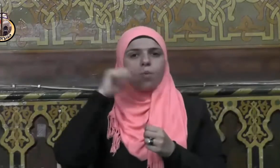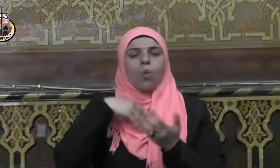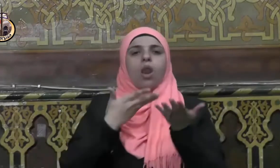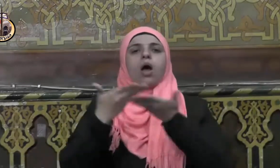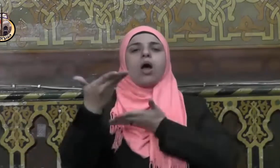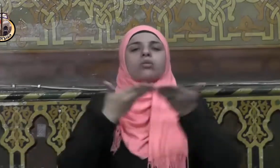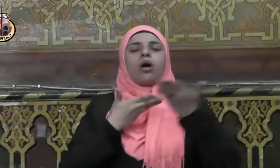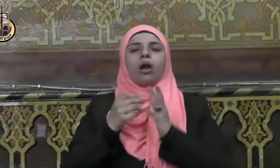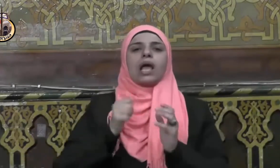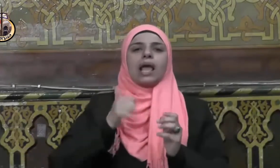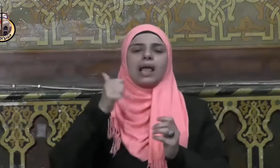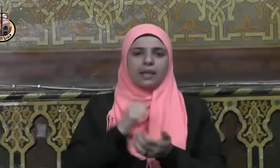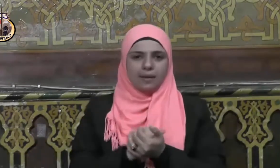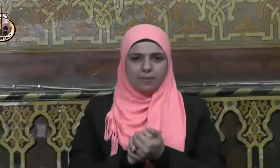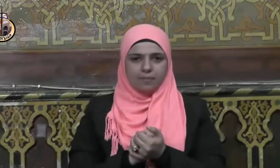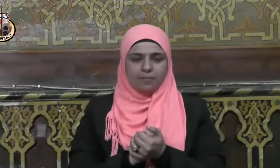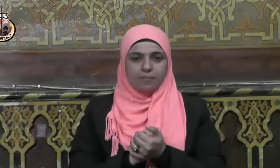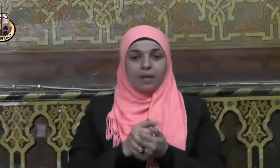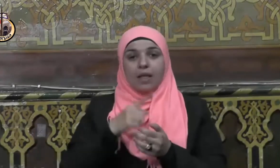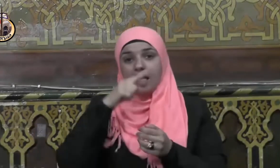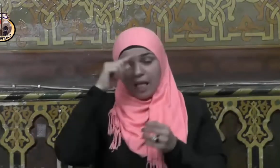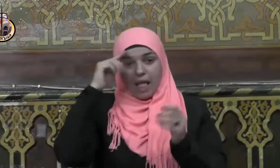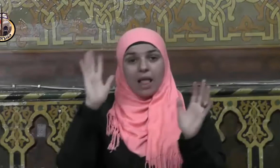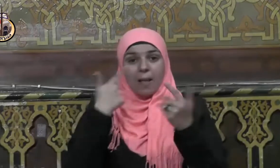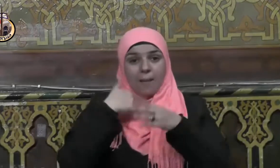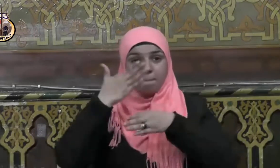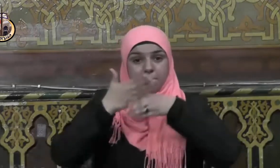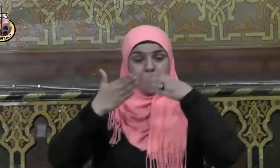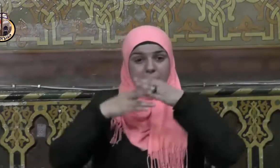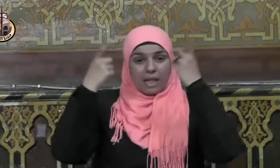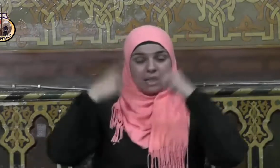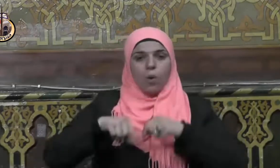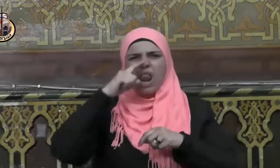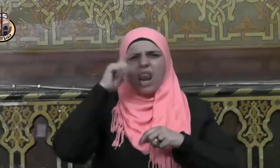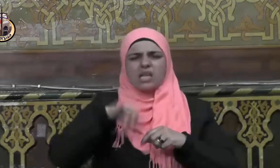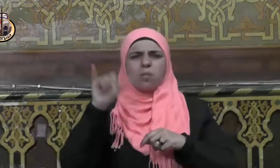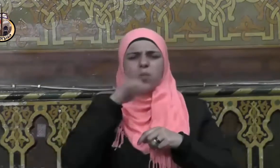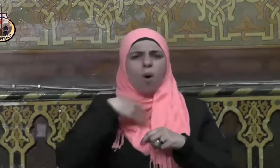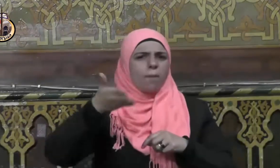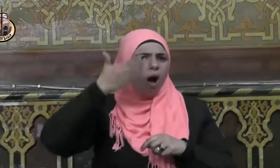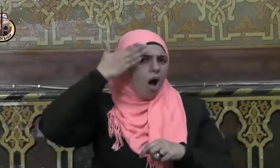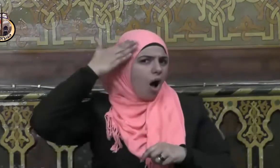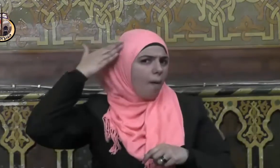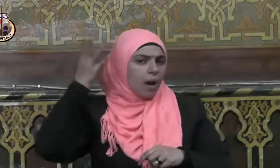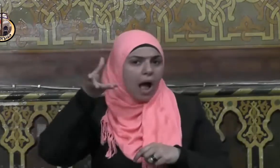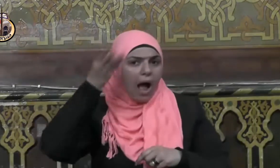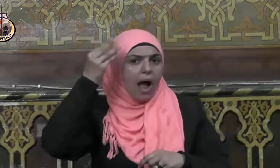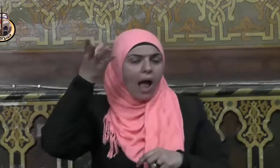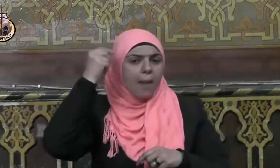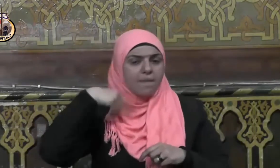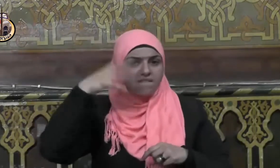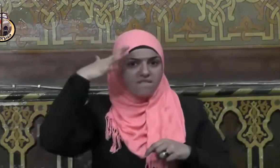الجيدة، فالبناء يحتاج إلى علم وخبرة ودربة